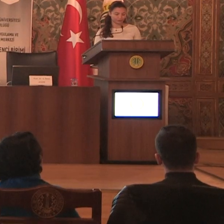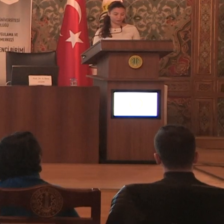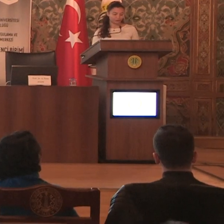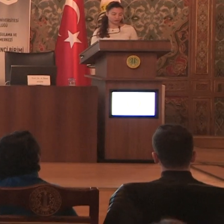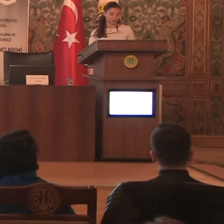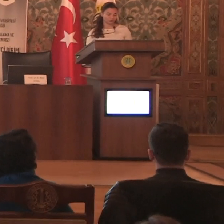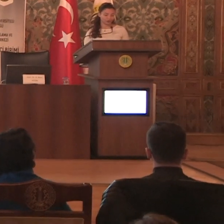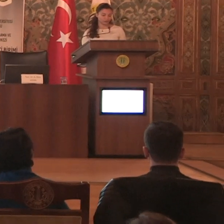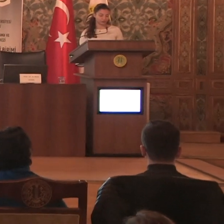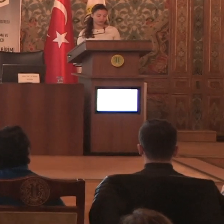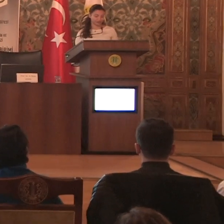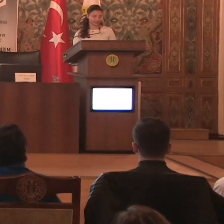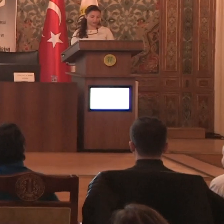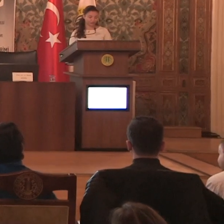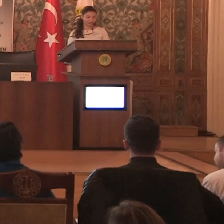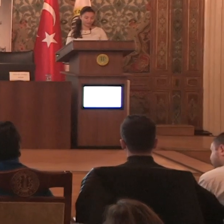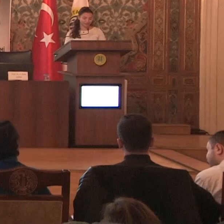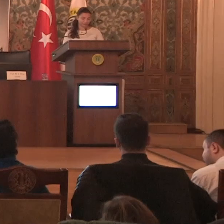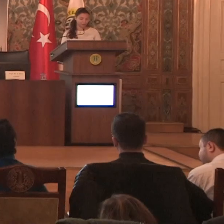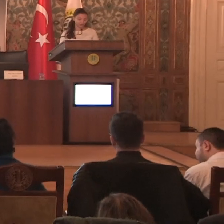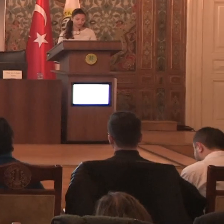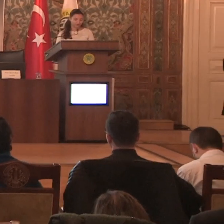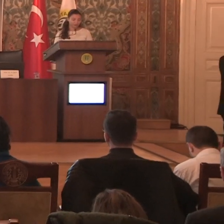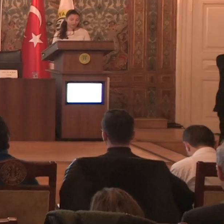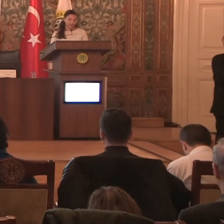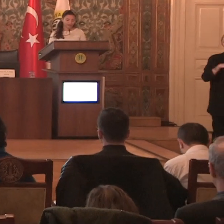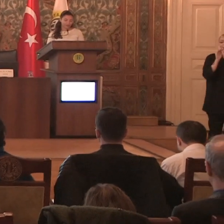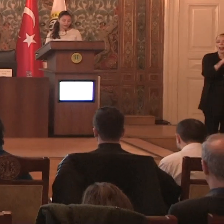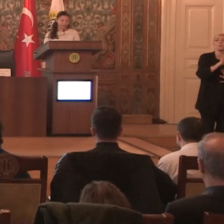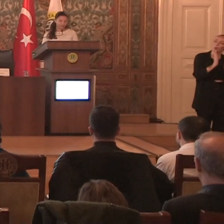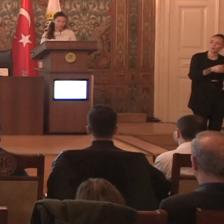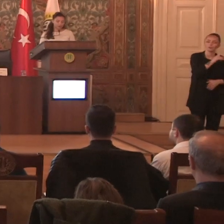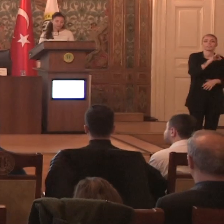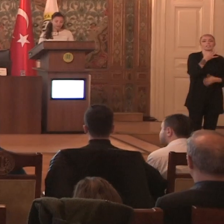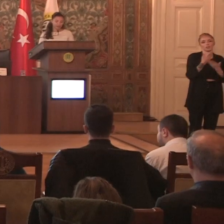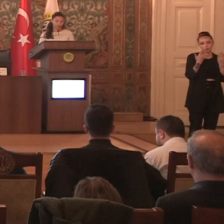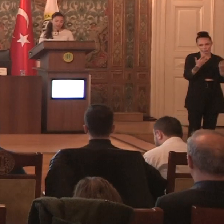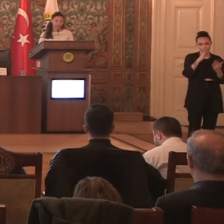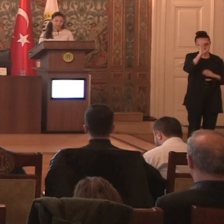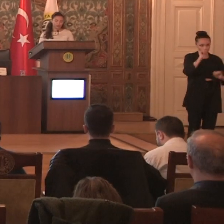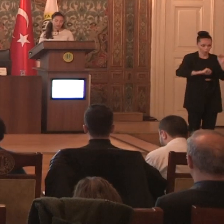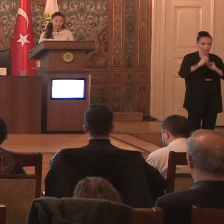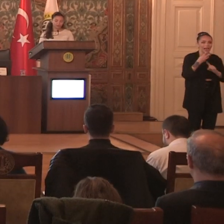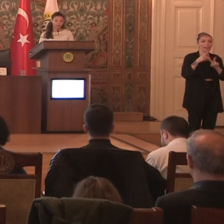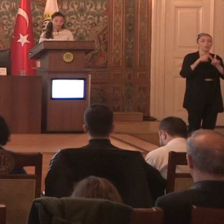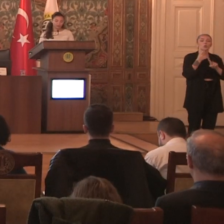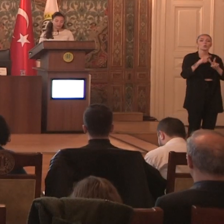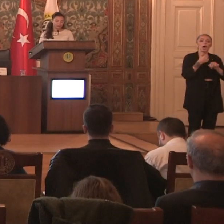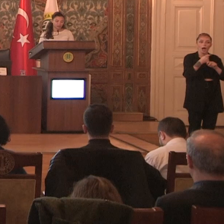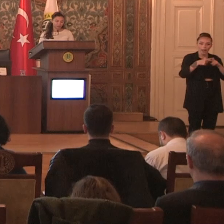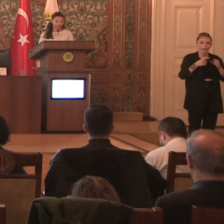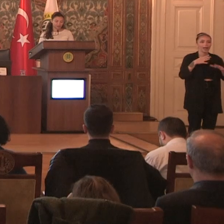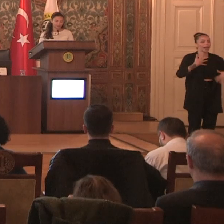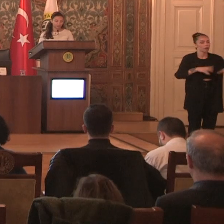Sayın Profesör Doktor Abdullah Özkan'a teşekkürlerimizi iletiyoruz. İstanbul Üniversitesi En Uygar Engelli Öğrenci Birimi